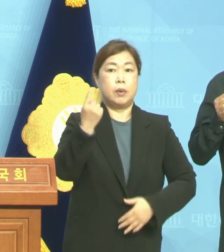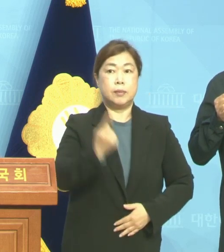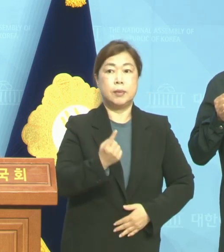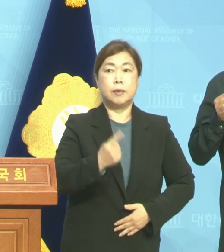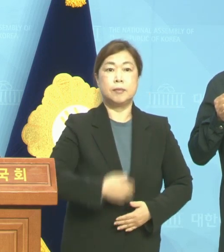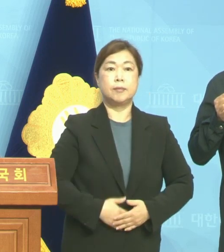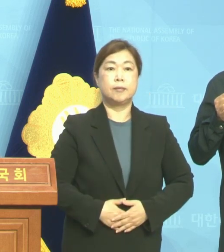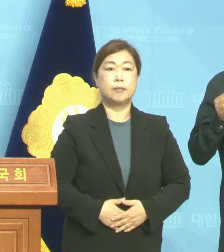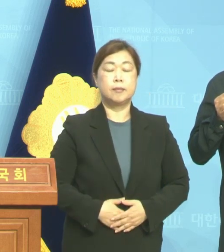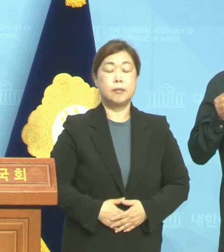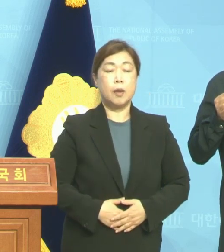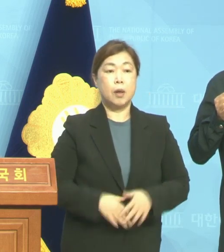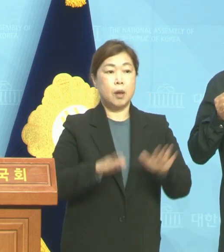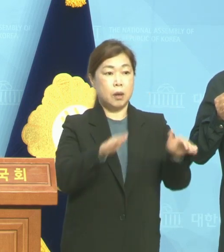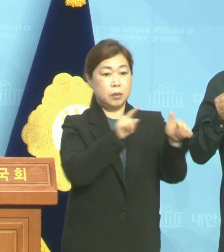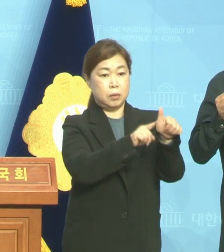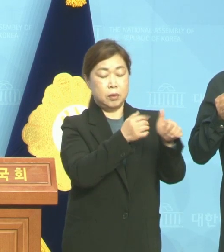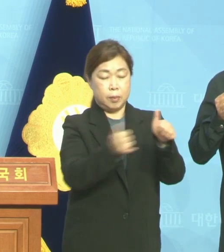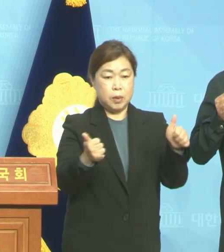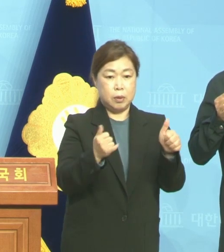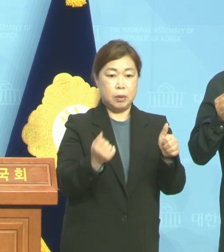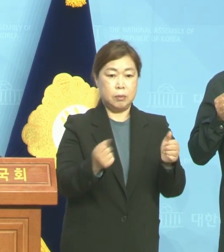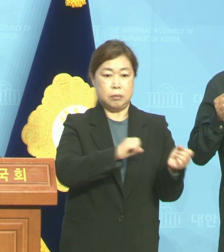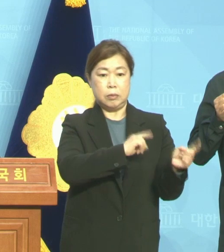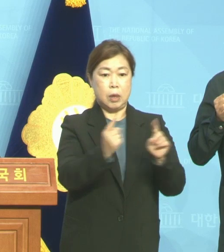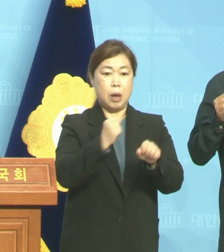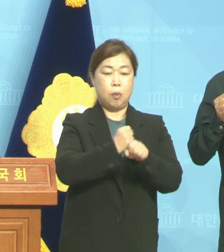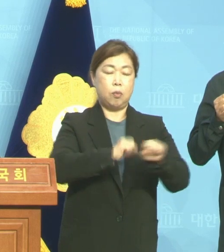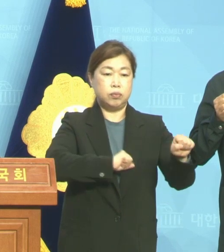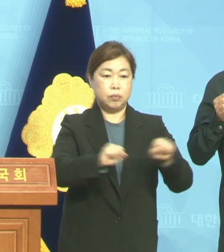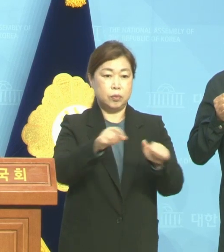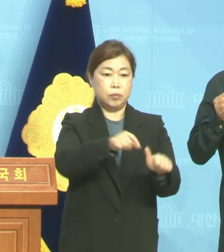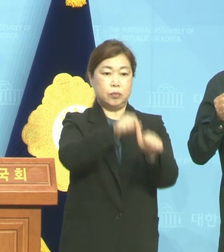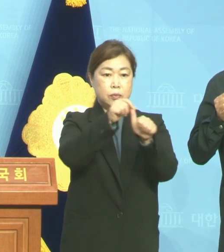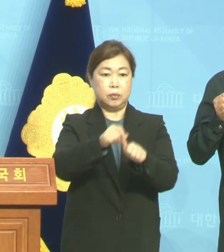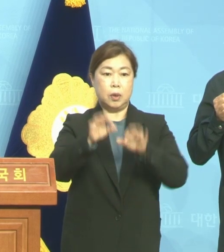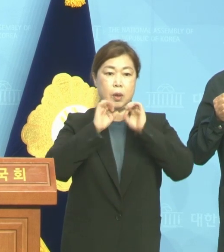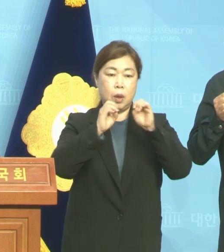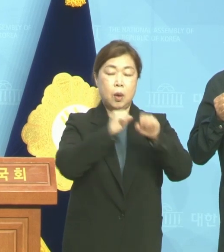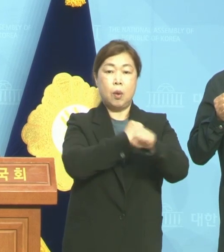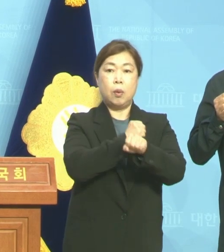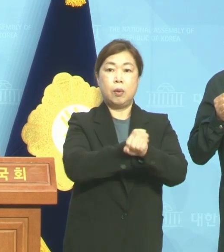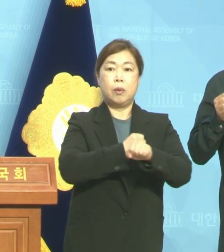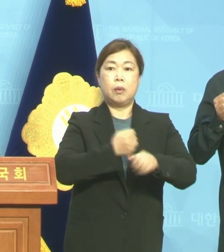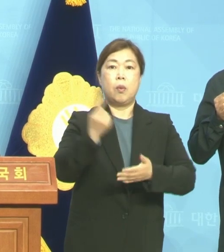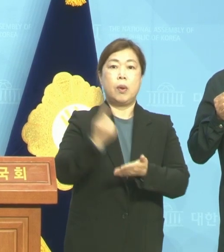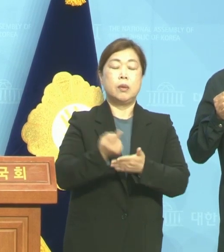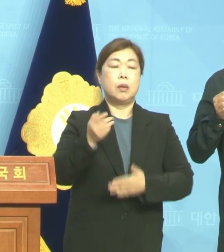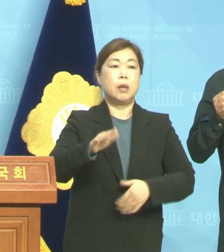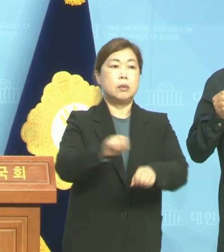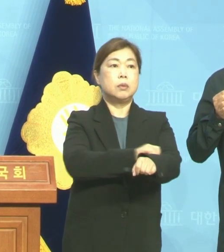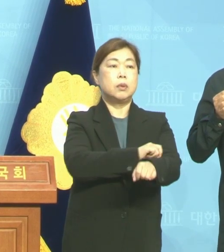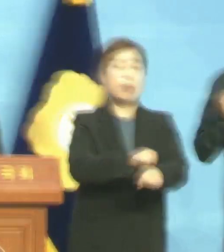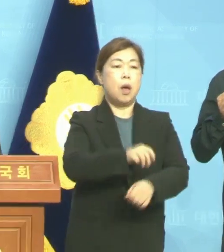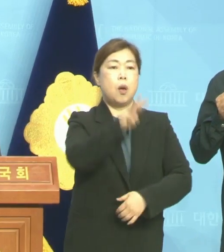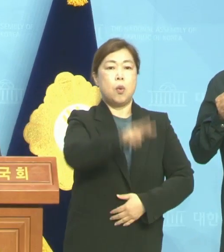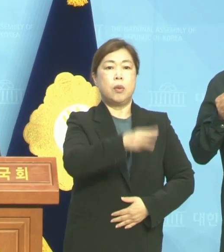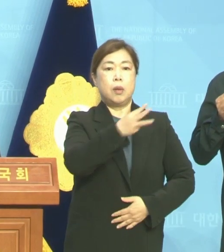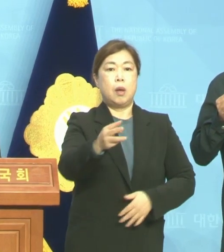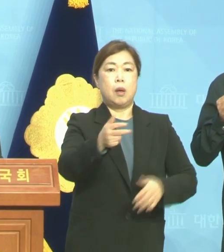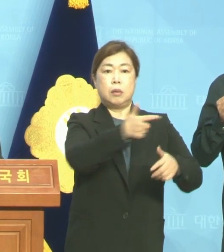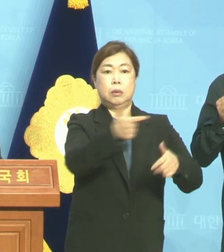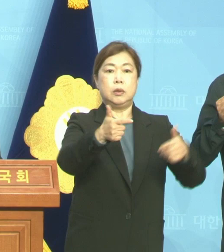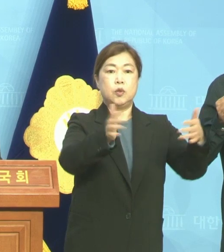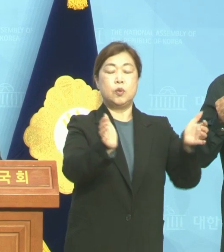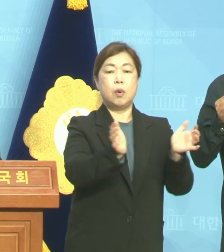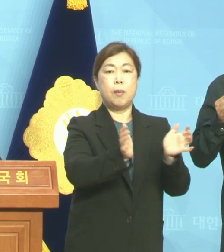왔습니다 2분들의 재기를 돕고 구제 활동을 해왔는데요 특히 롯데 그룹의